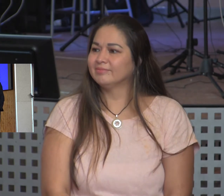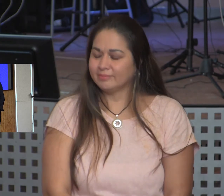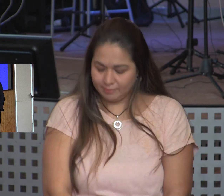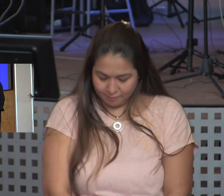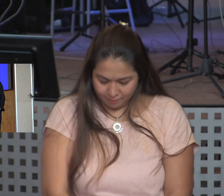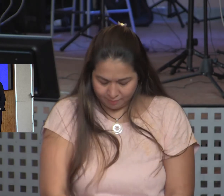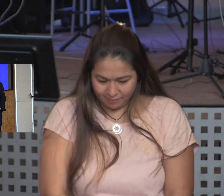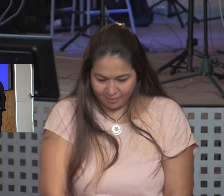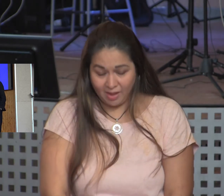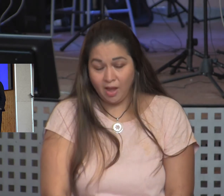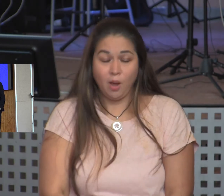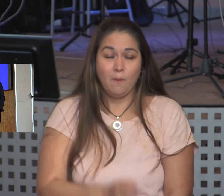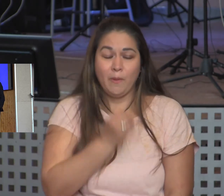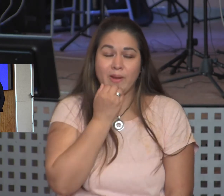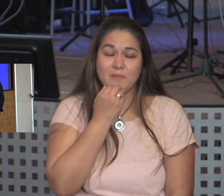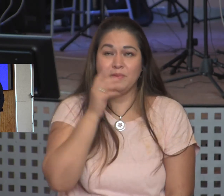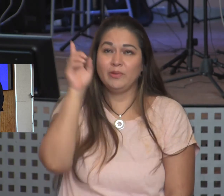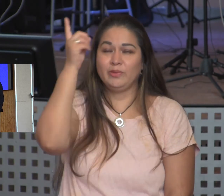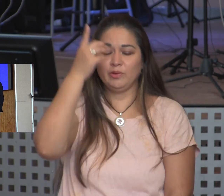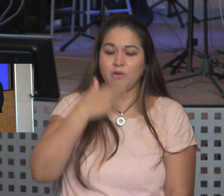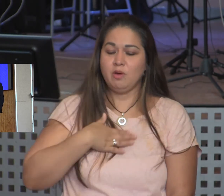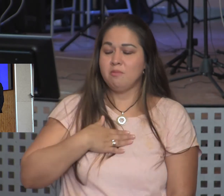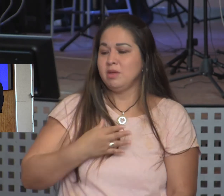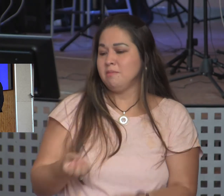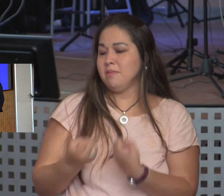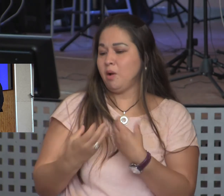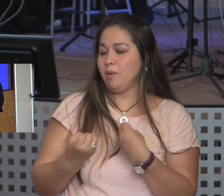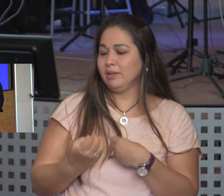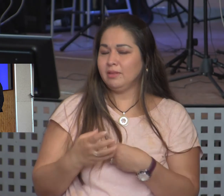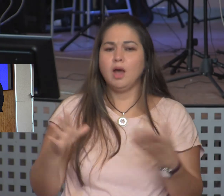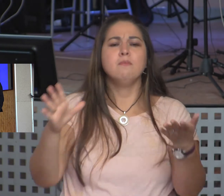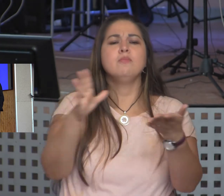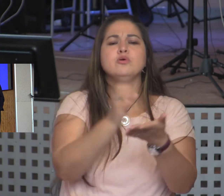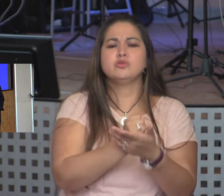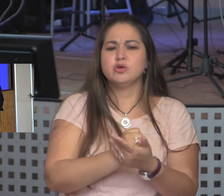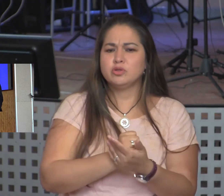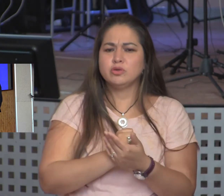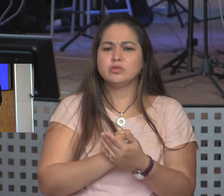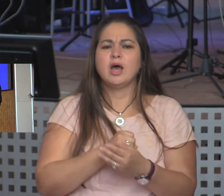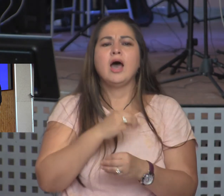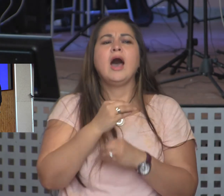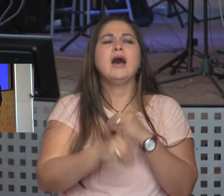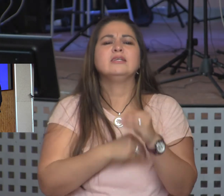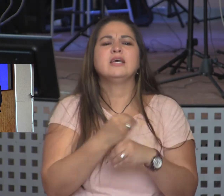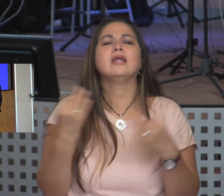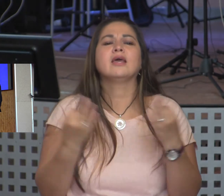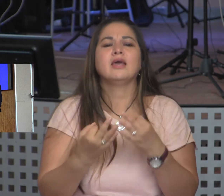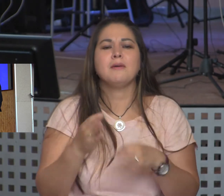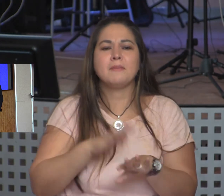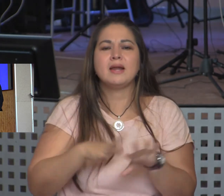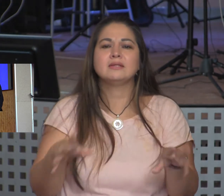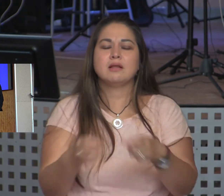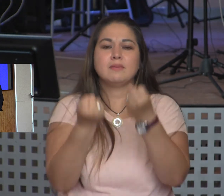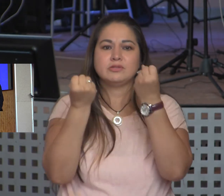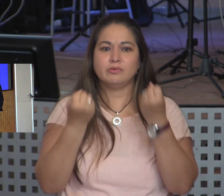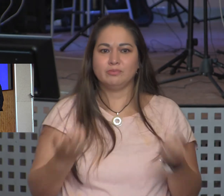vosotros para ser salvos, que es lo mismo que he hecho yo. ¿Sabes qué? Nada.